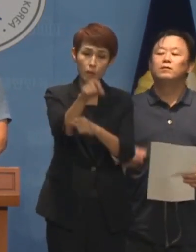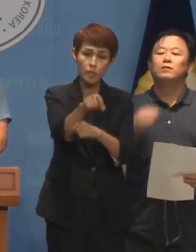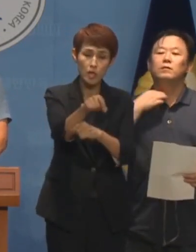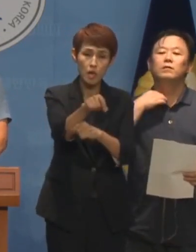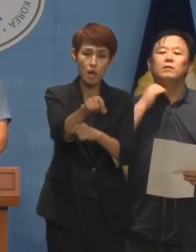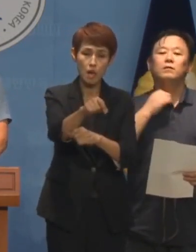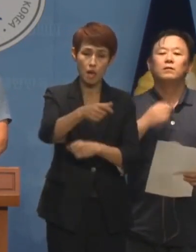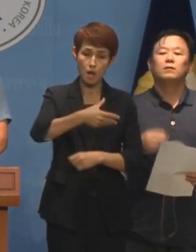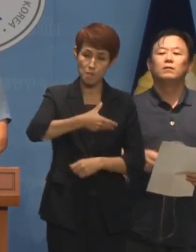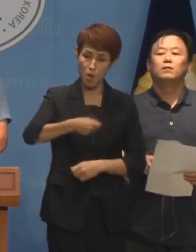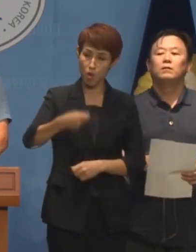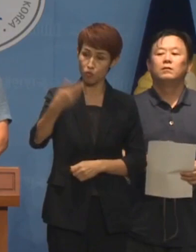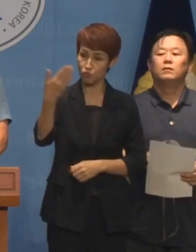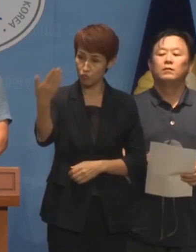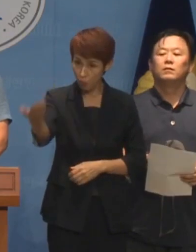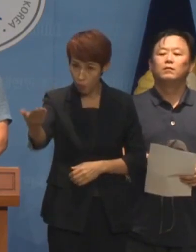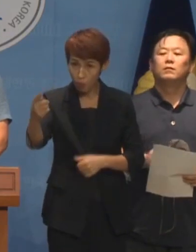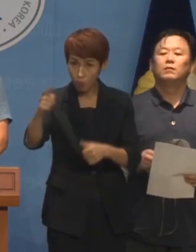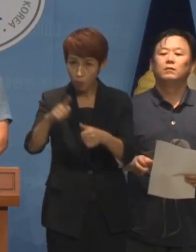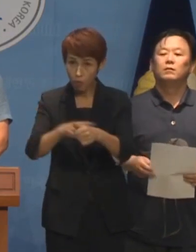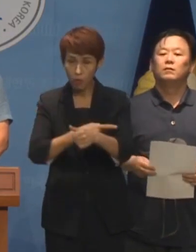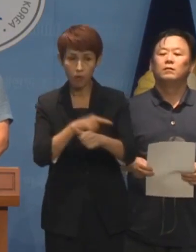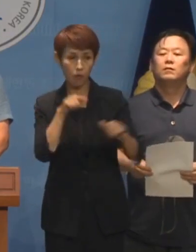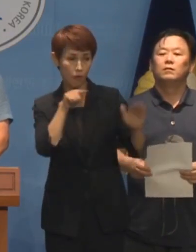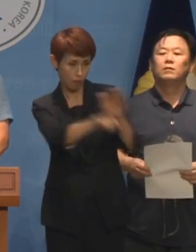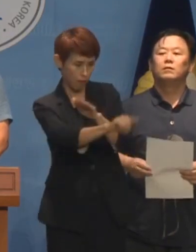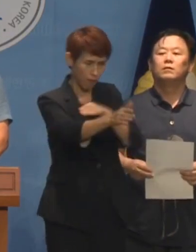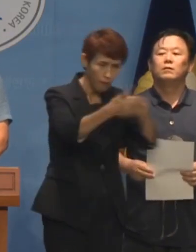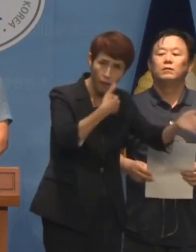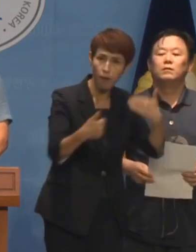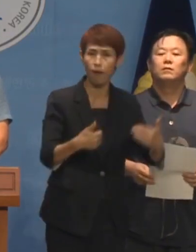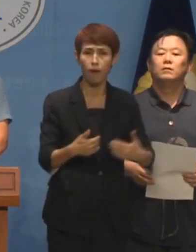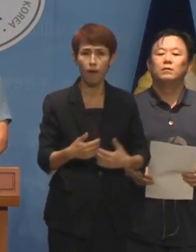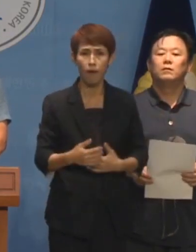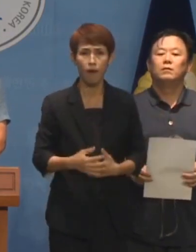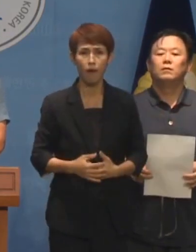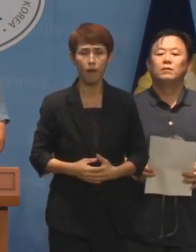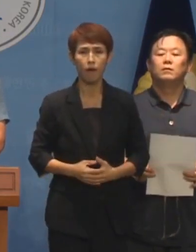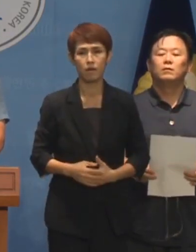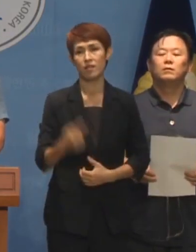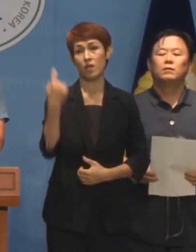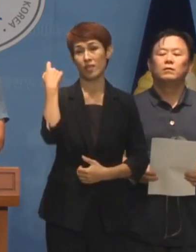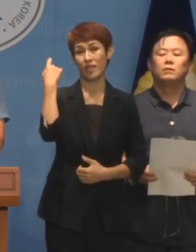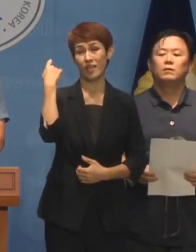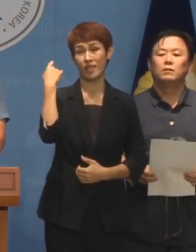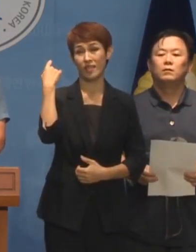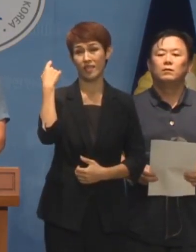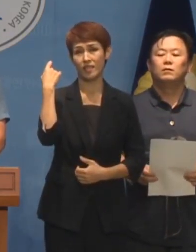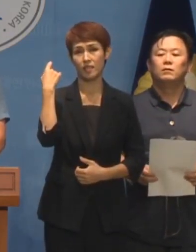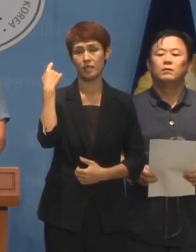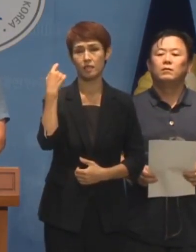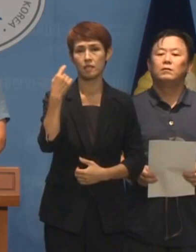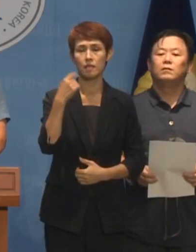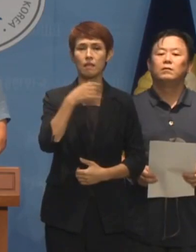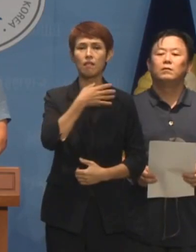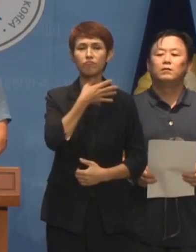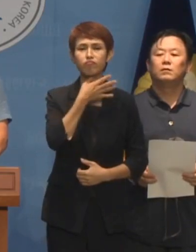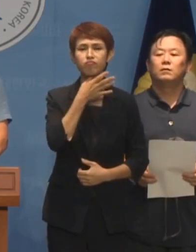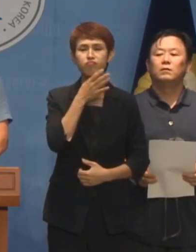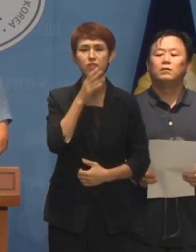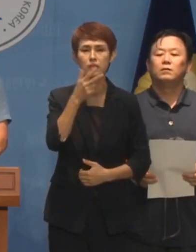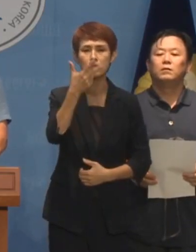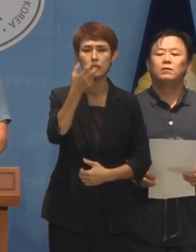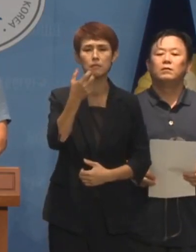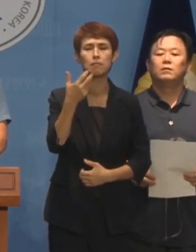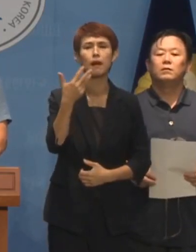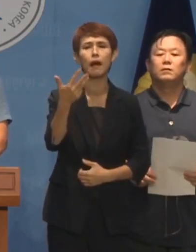빌려줬다는 것만으로 압수수색이 들어가서 자료를 털어가기도 하고, 또 어제는 78세 된 우리